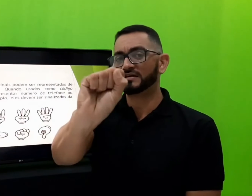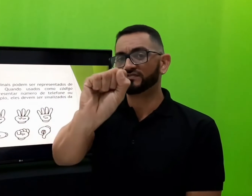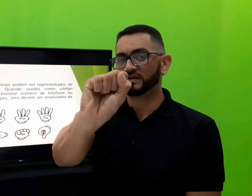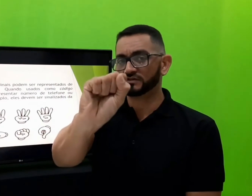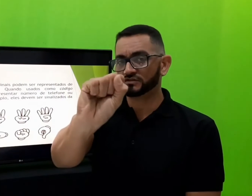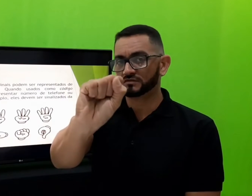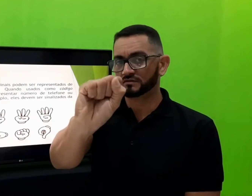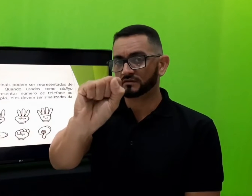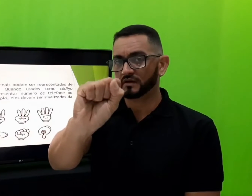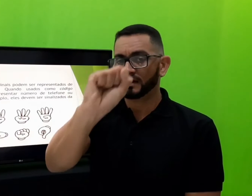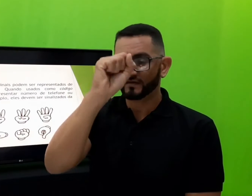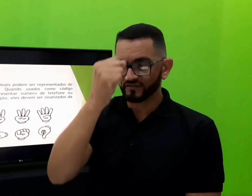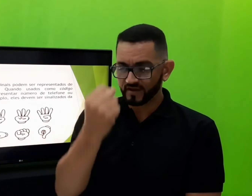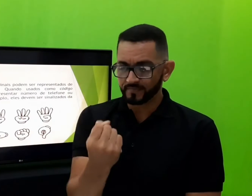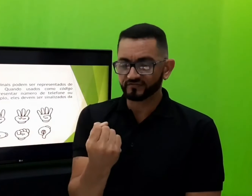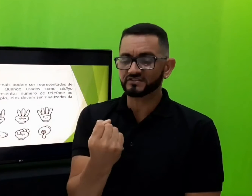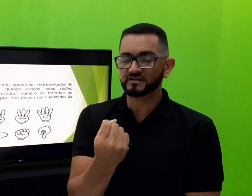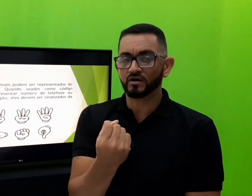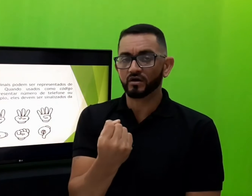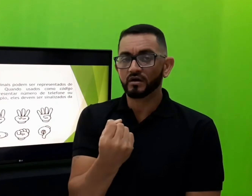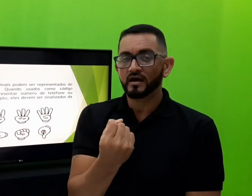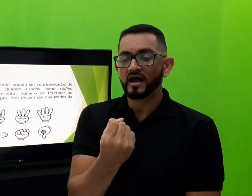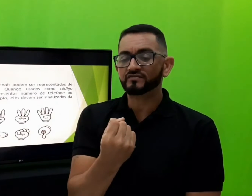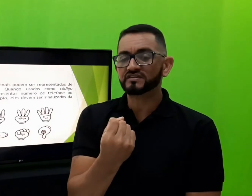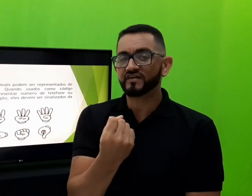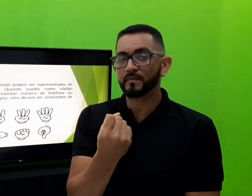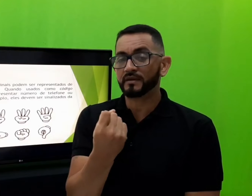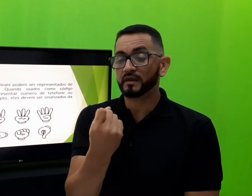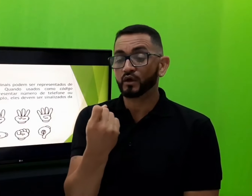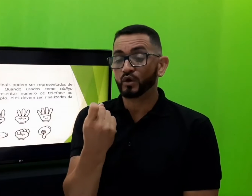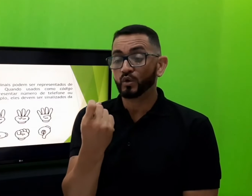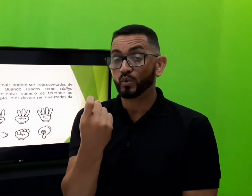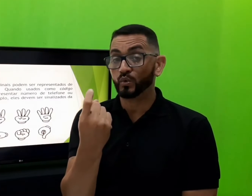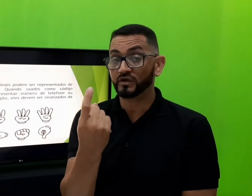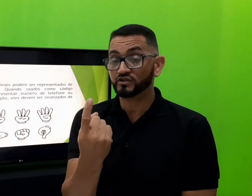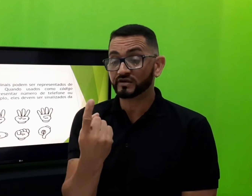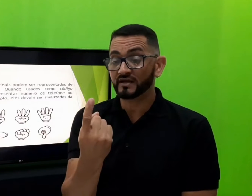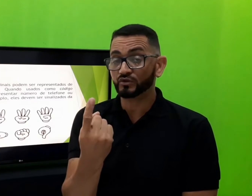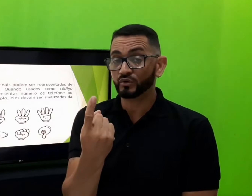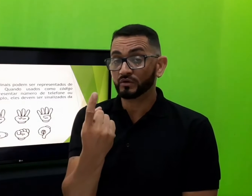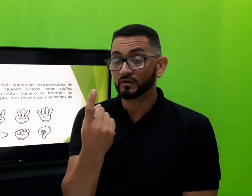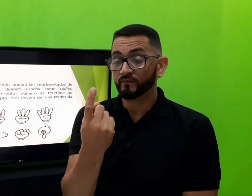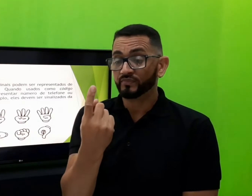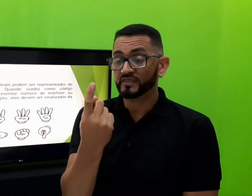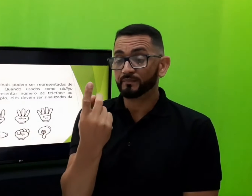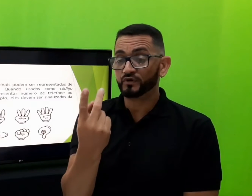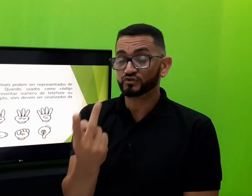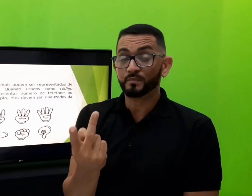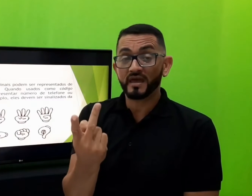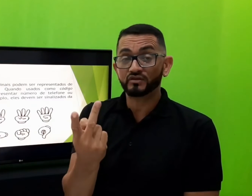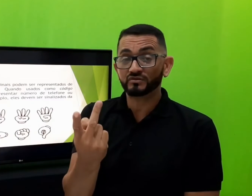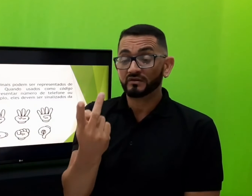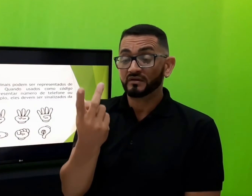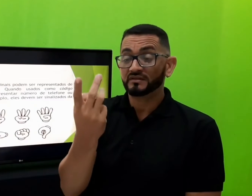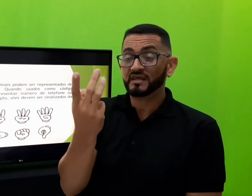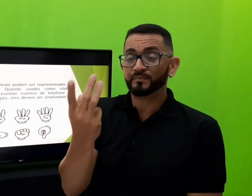na frente. Ela vai ficar para você, ó. Aí você vai abrir o indicador, depois o médio,